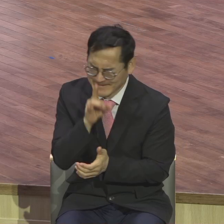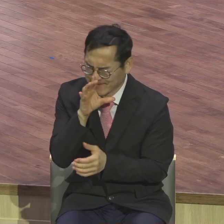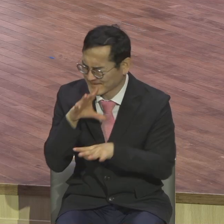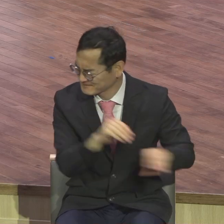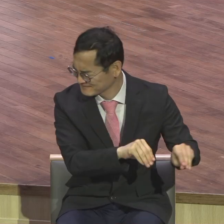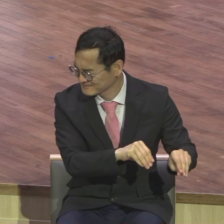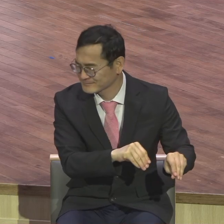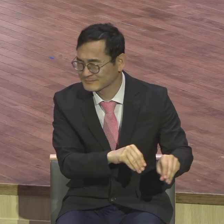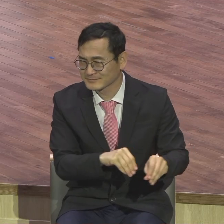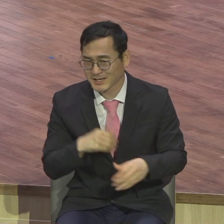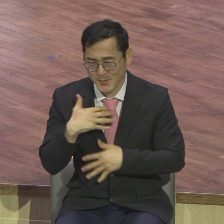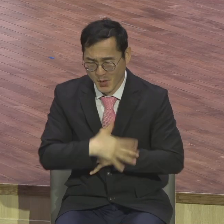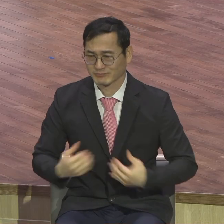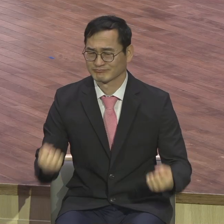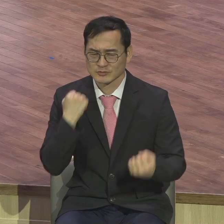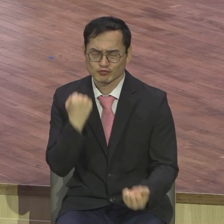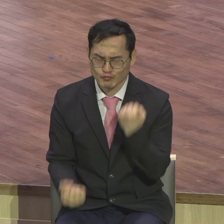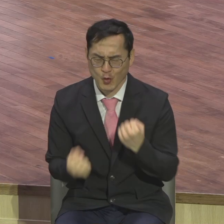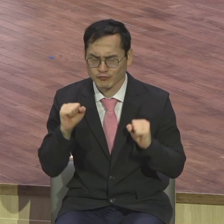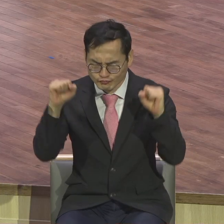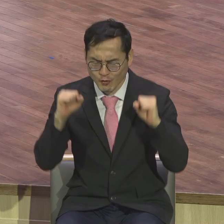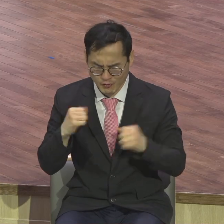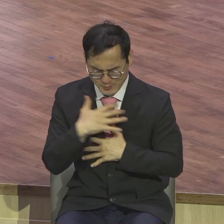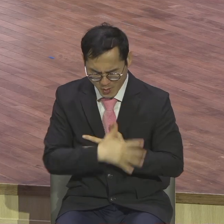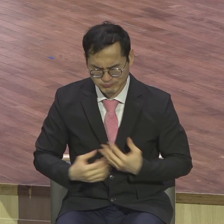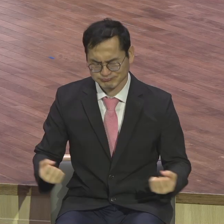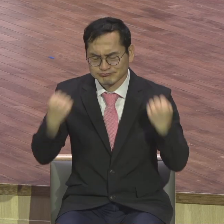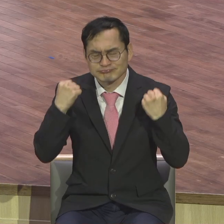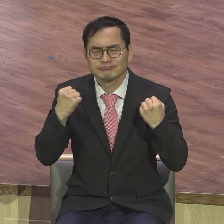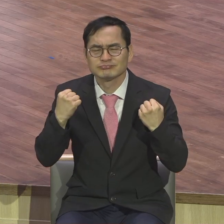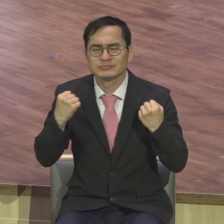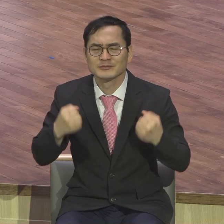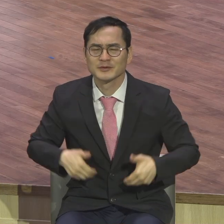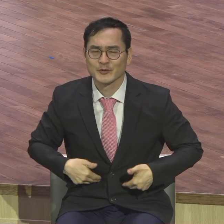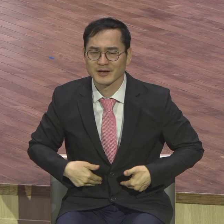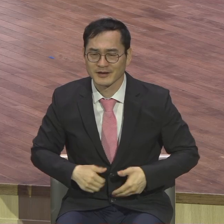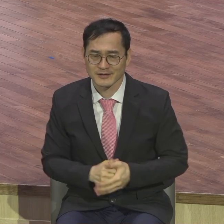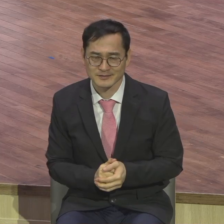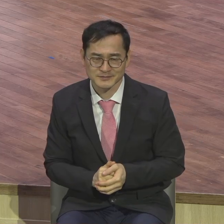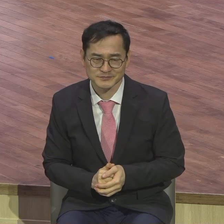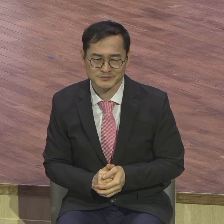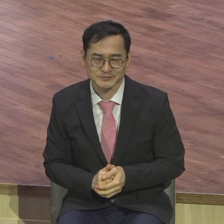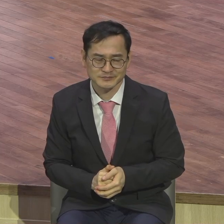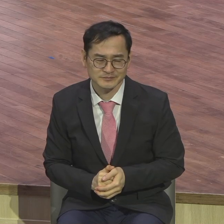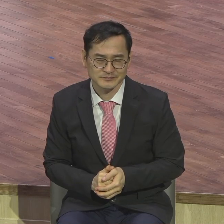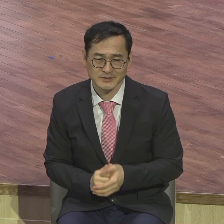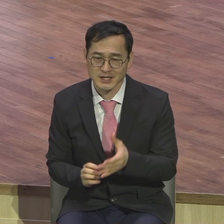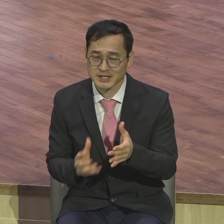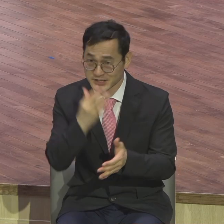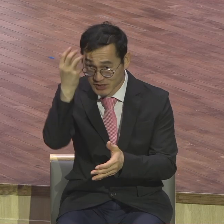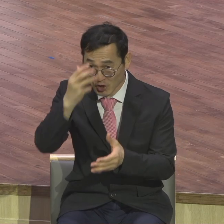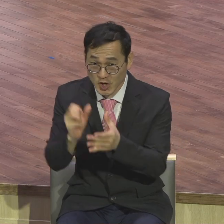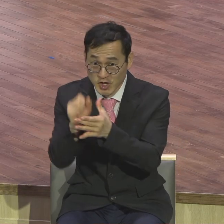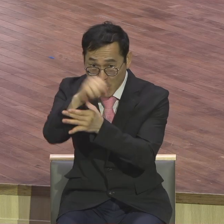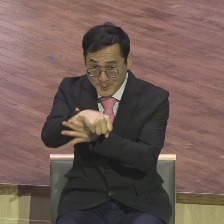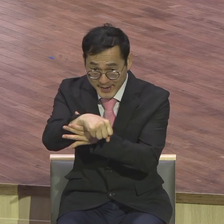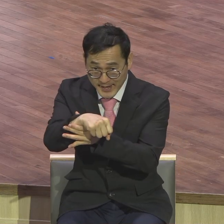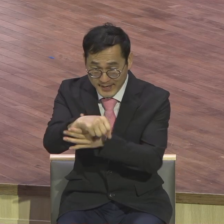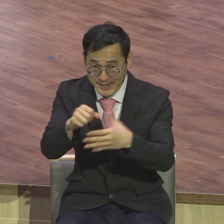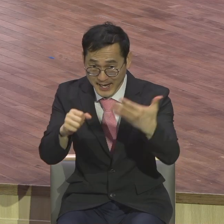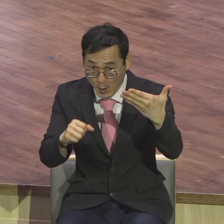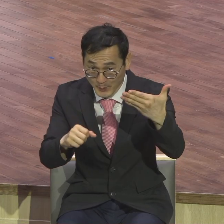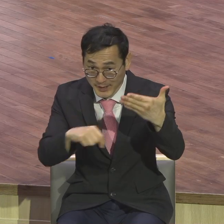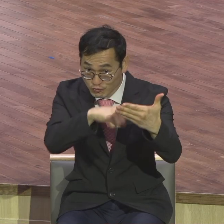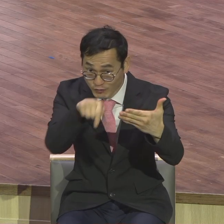그럼 그 기도하면 돼요. 그 절제하는 것도 신앙이에요. 아홉 가지 성령의 열매 중에 마지막이